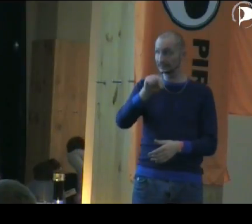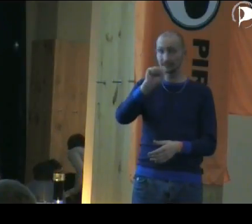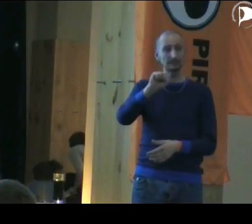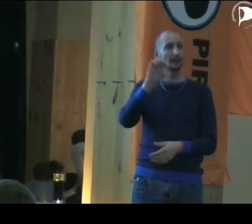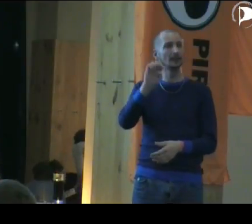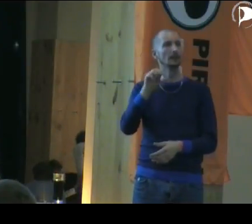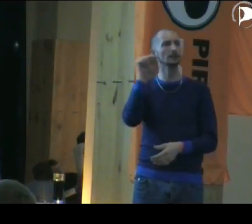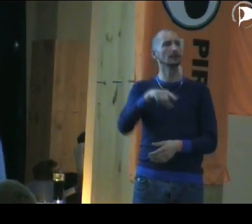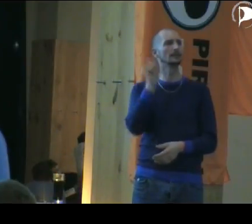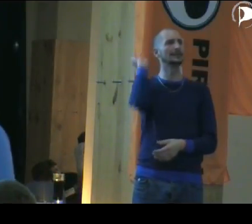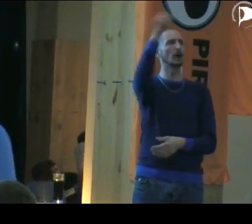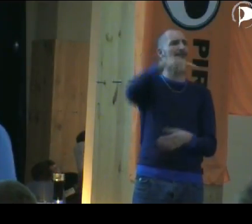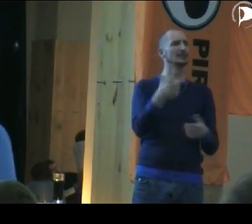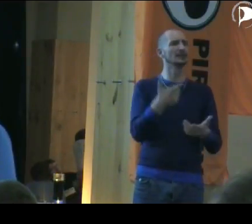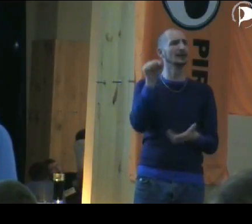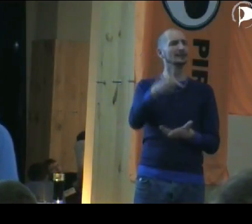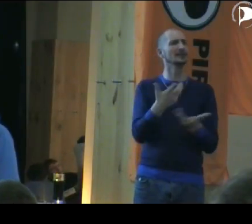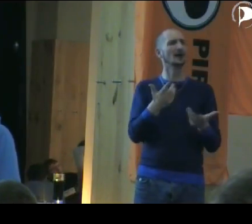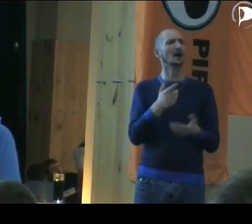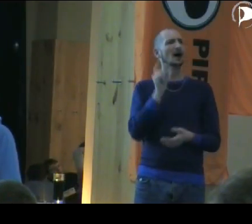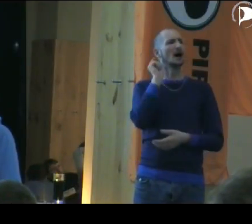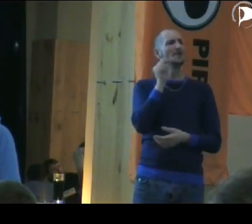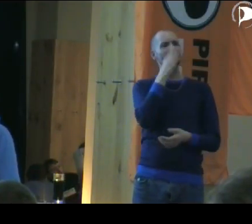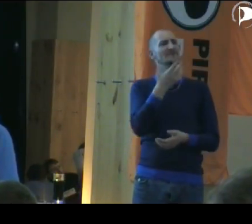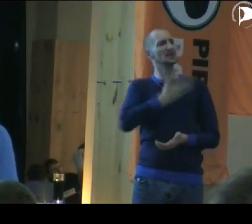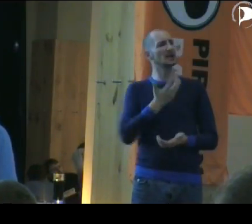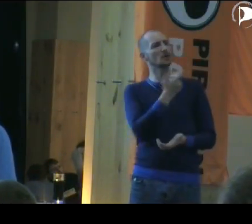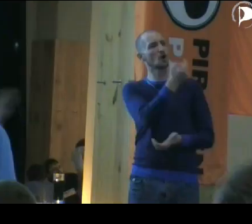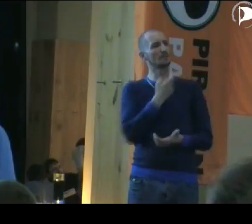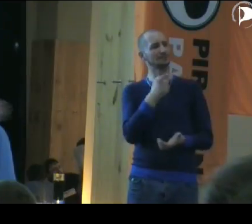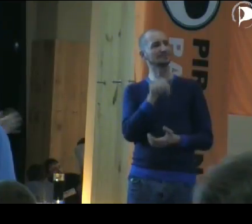1 weiter draußen außerhalb der versammlung vom 3